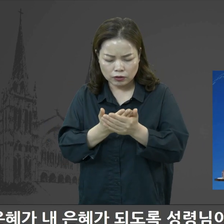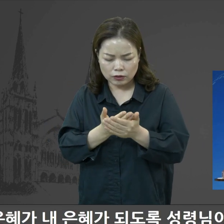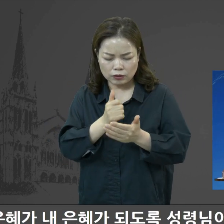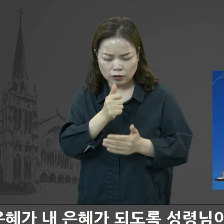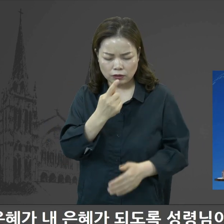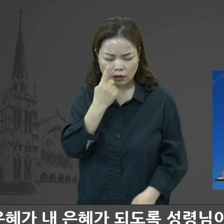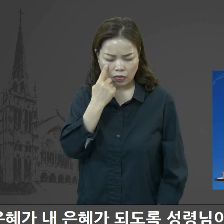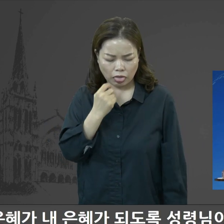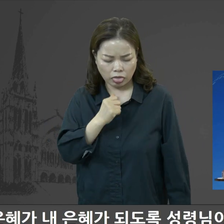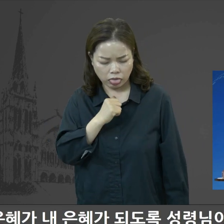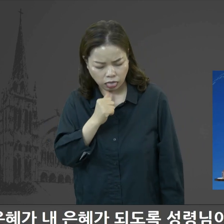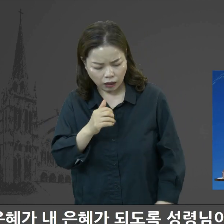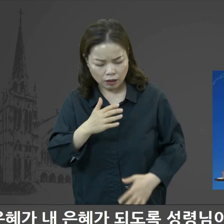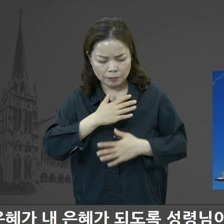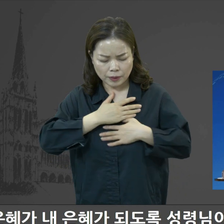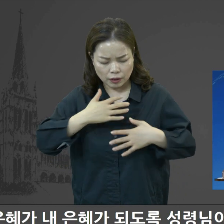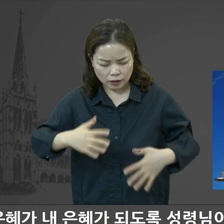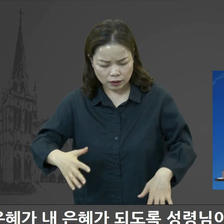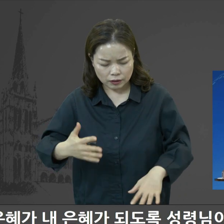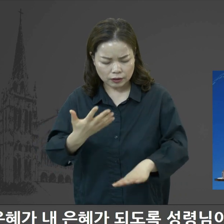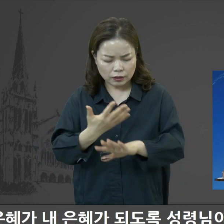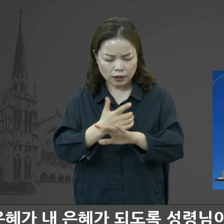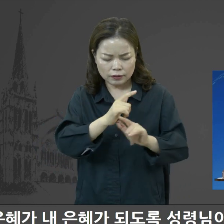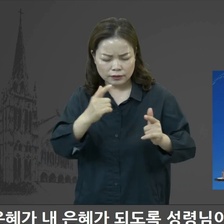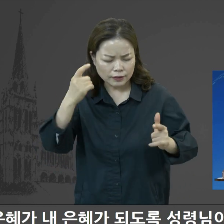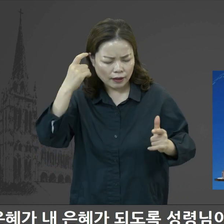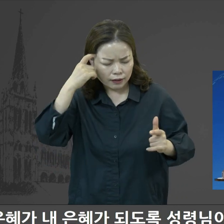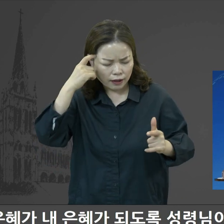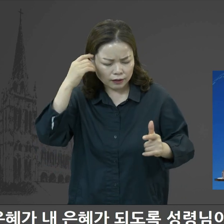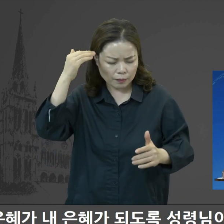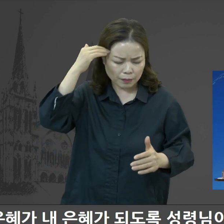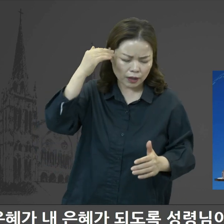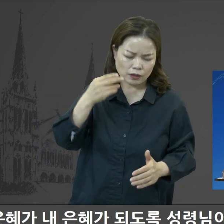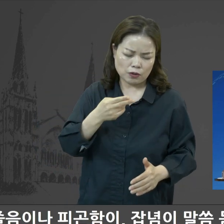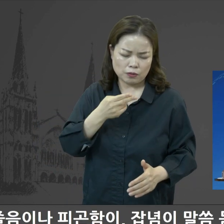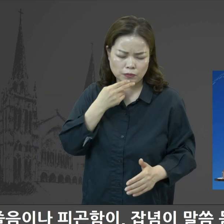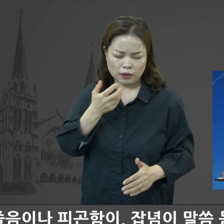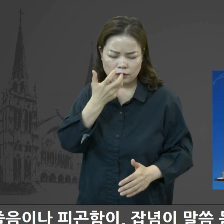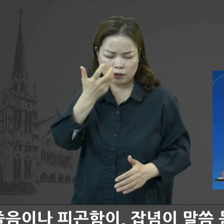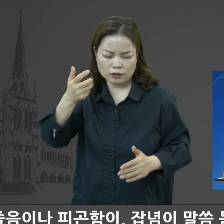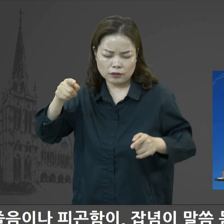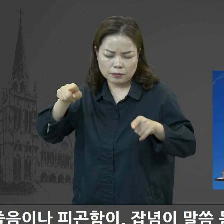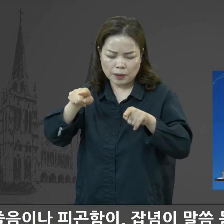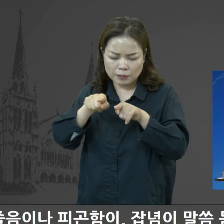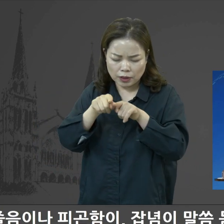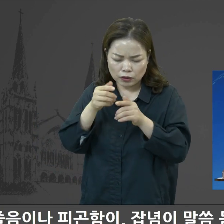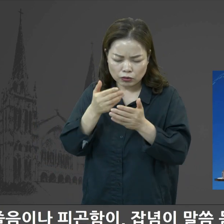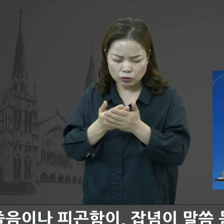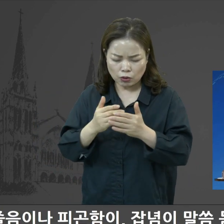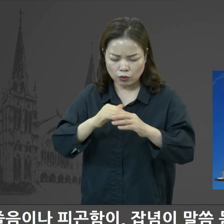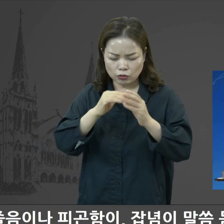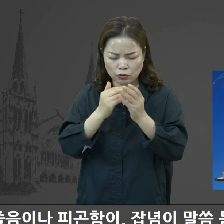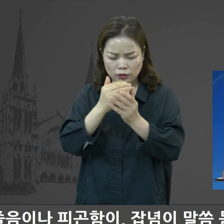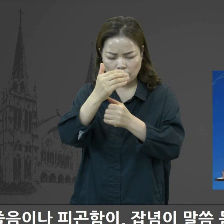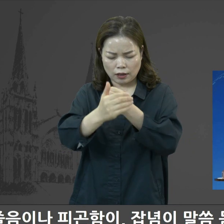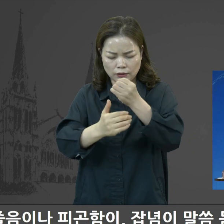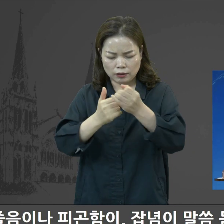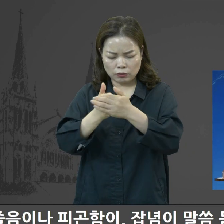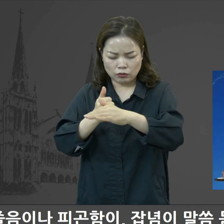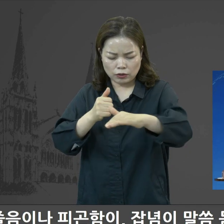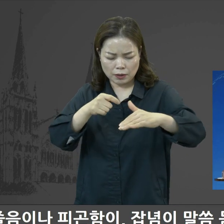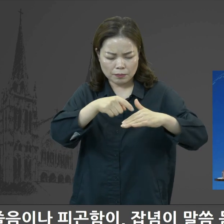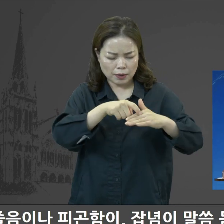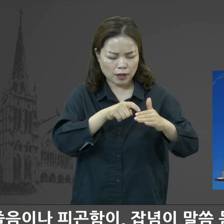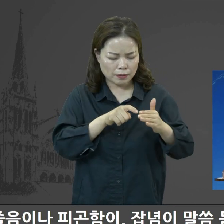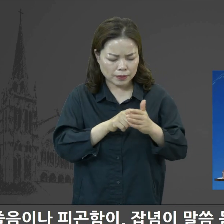절대로 졸음이나 피곤함이, 잡념이 말씀 듣는데 방해하지 않도록 성령님 역사하여 주시고, 온전히 하나님 앞에 우리의